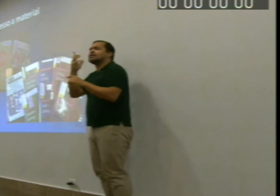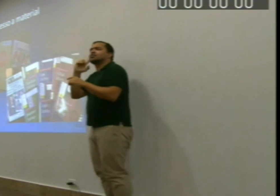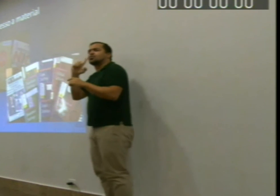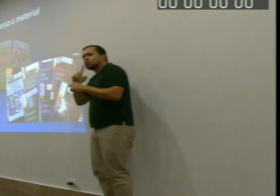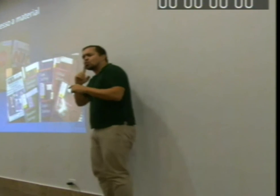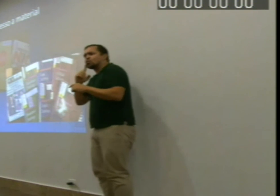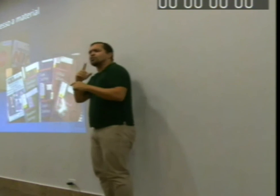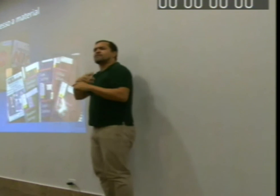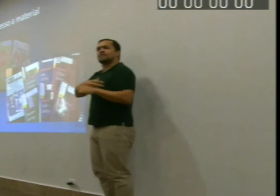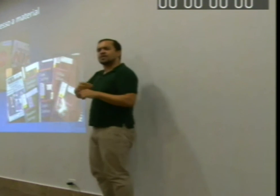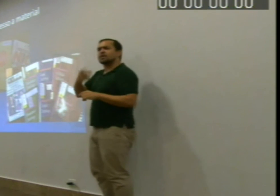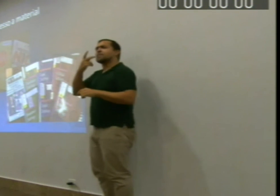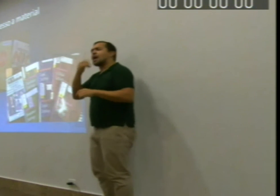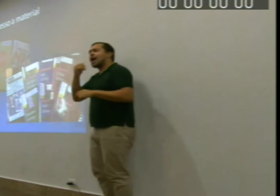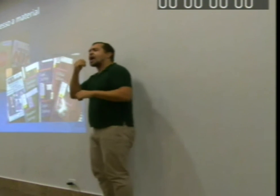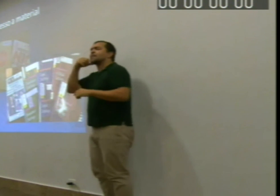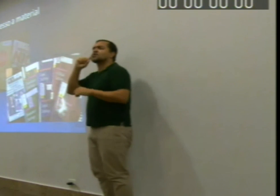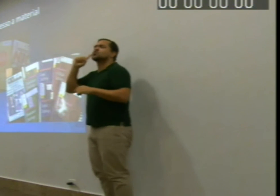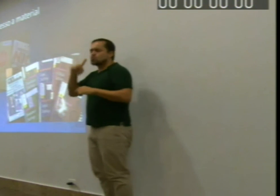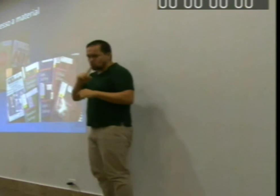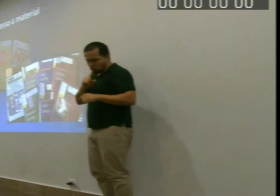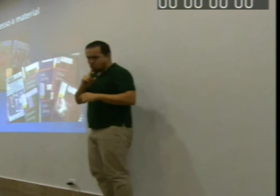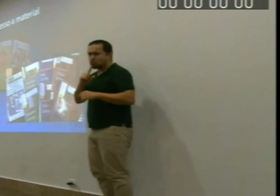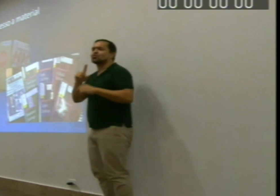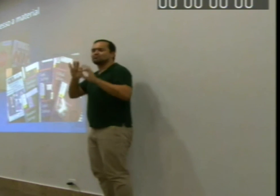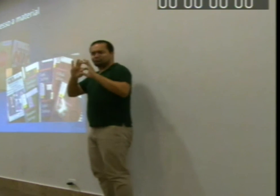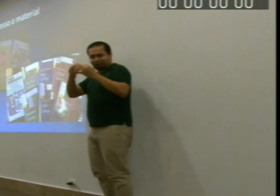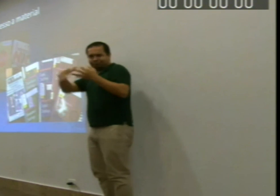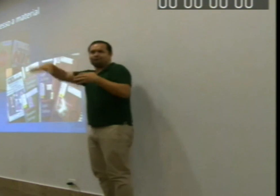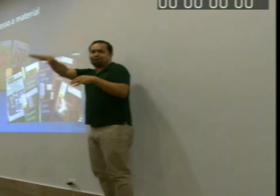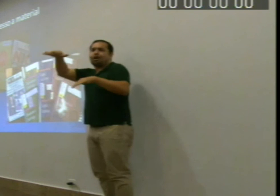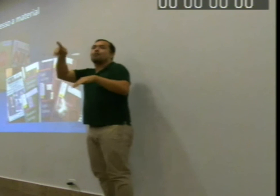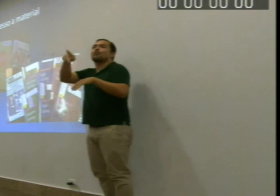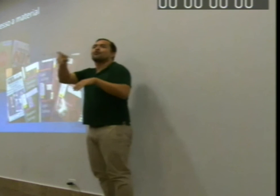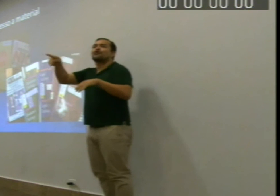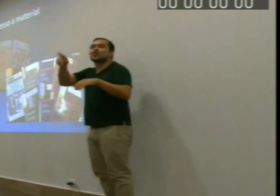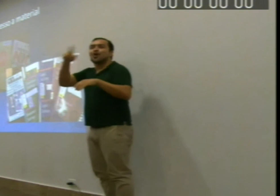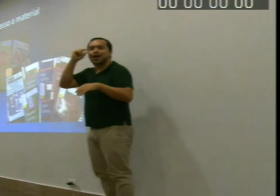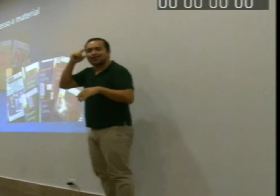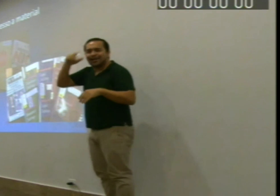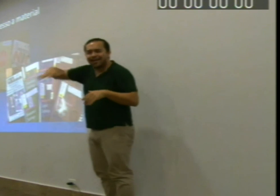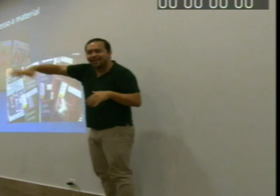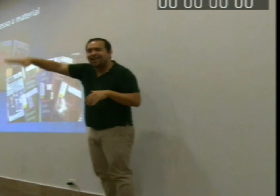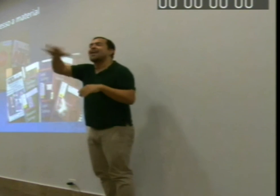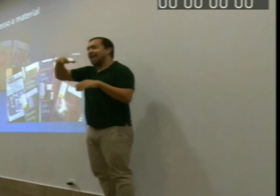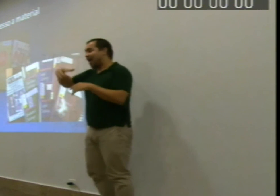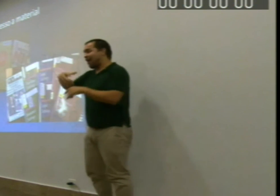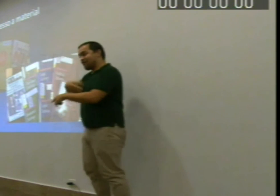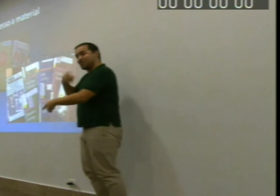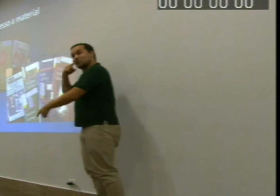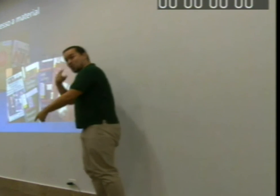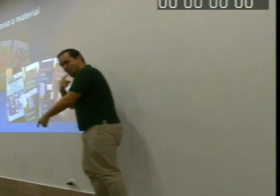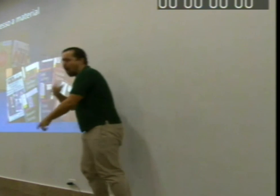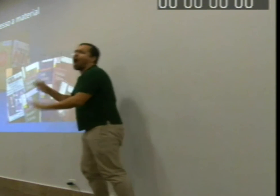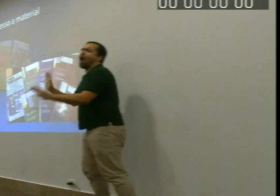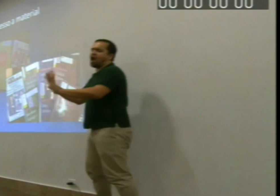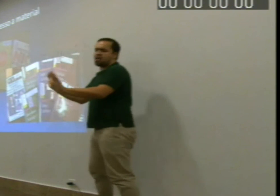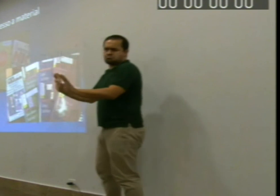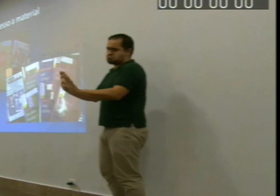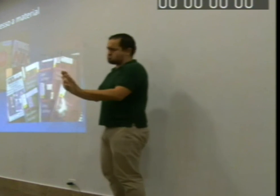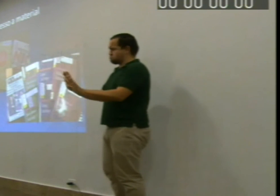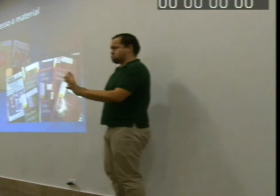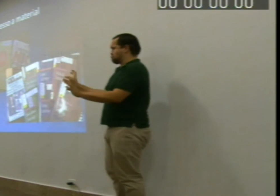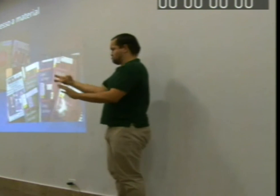quase só surdo filho que tem pai e mãe surdo que a família já tem algum surdo são professores da da